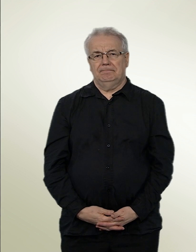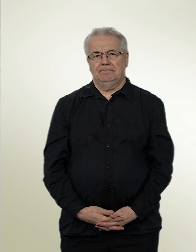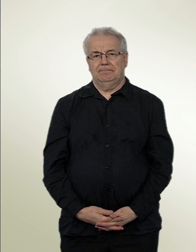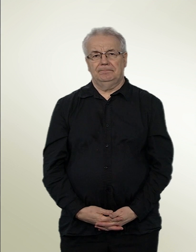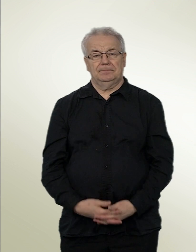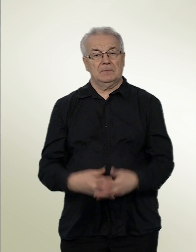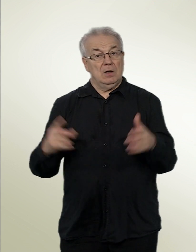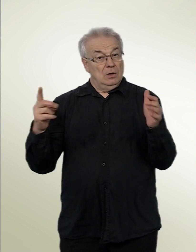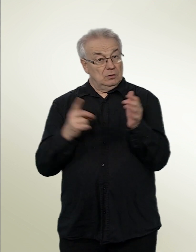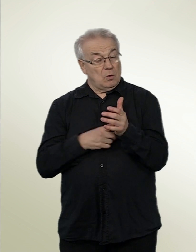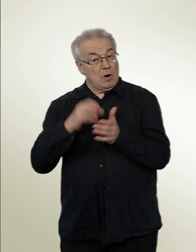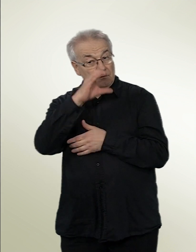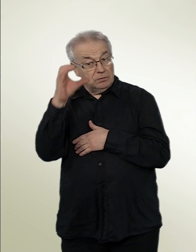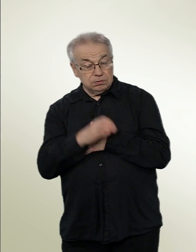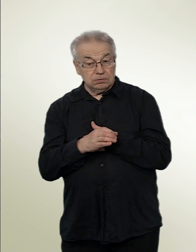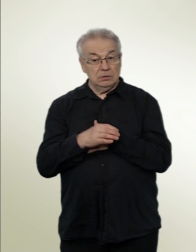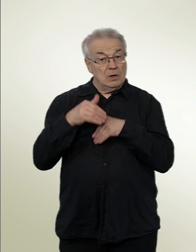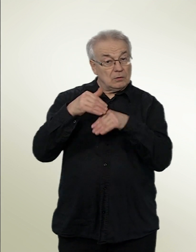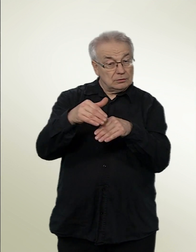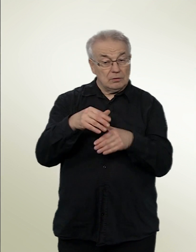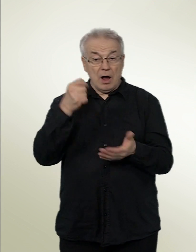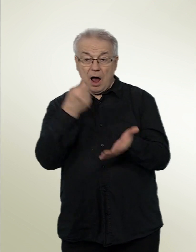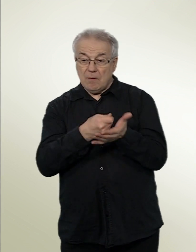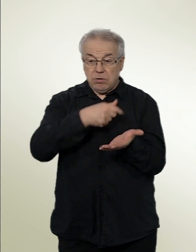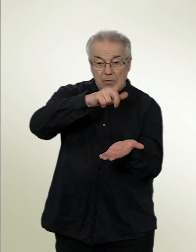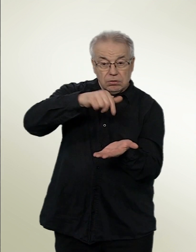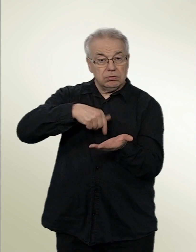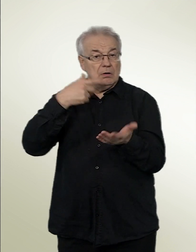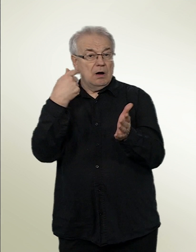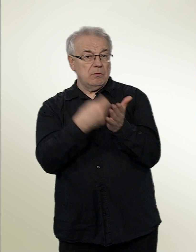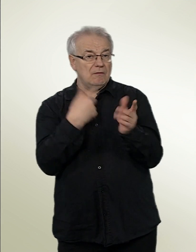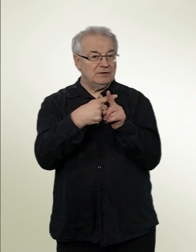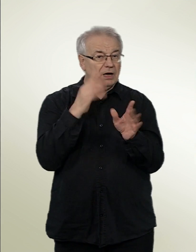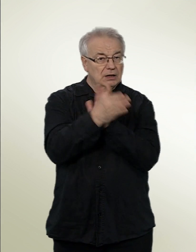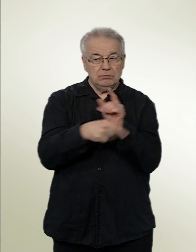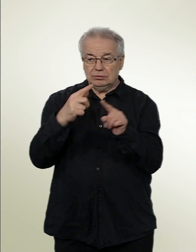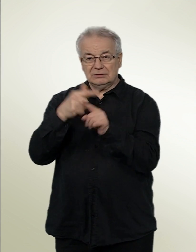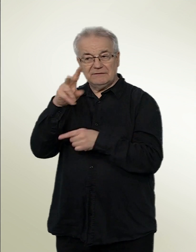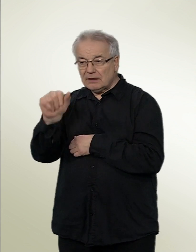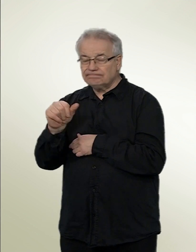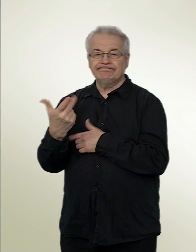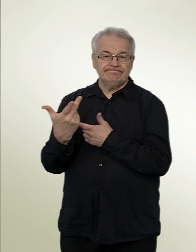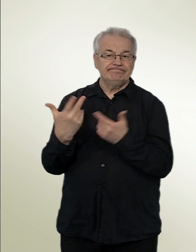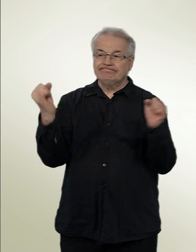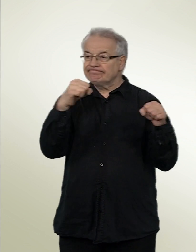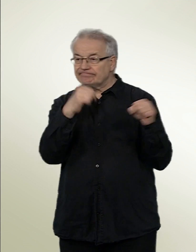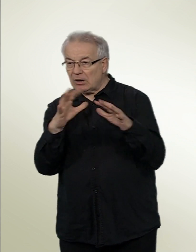Le droit de la Confédération de continuer à percevoir l'impôt fédéral direct et la TVA a fait l'unanimité au sein